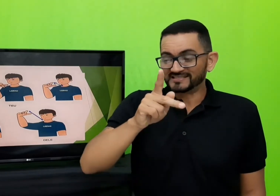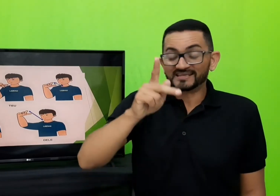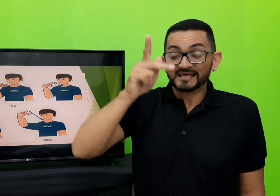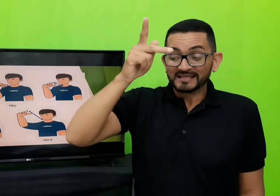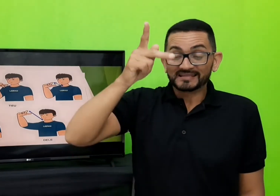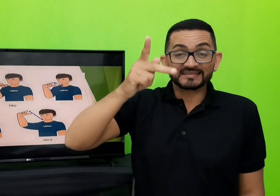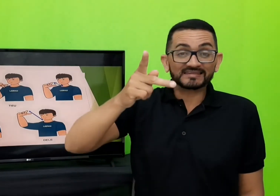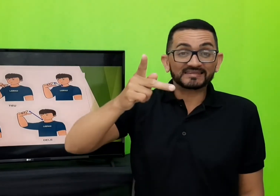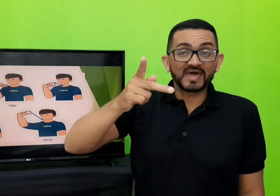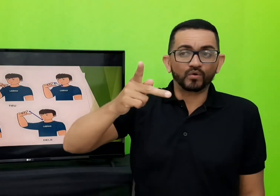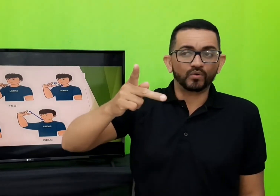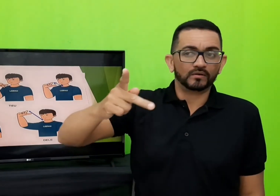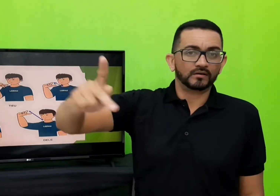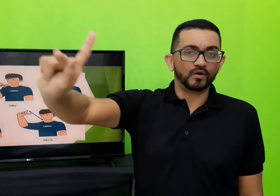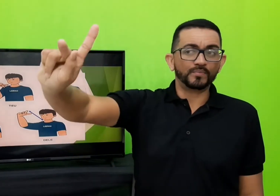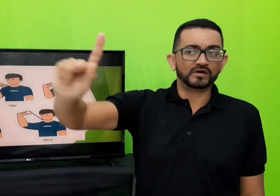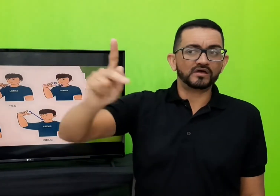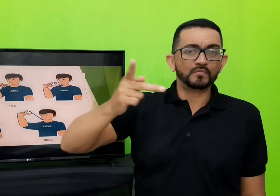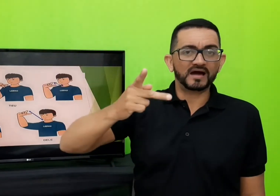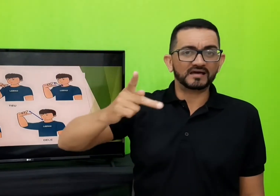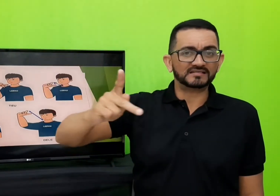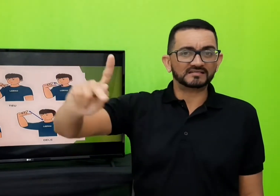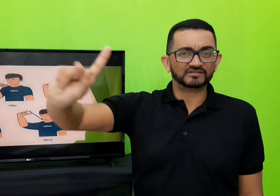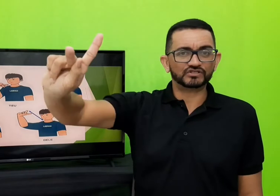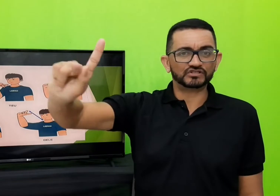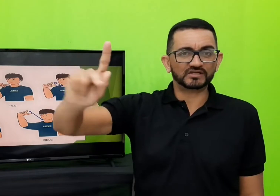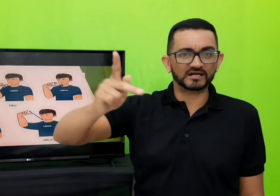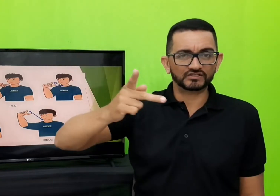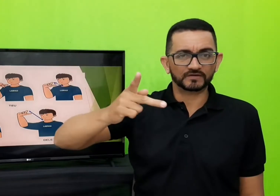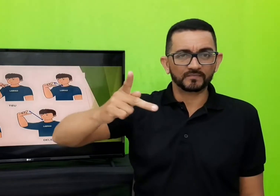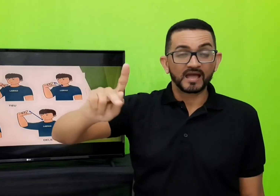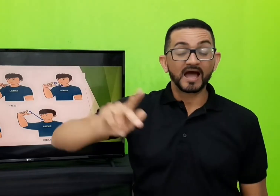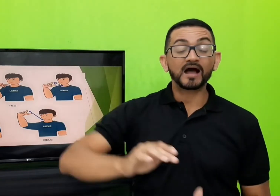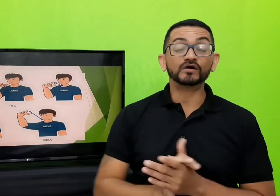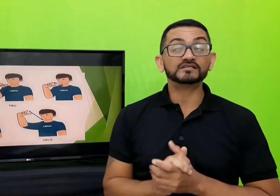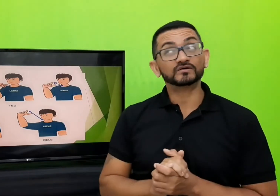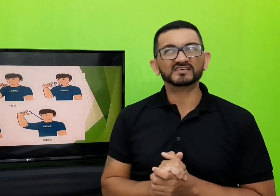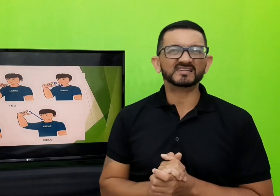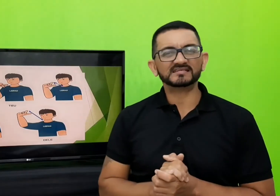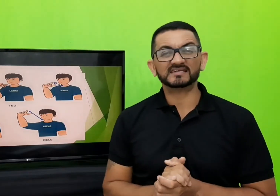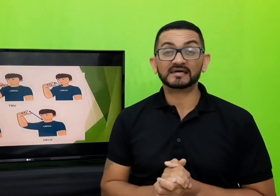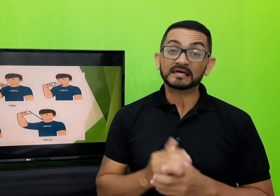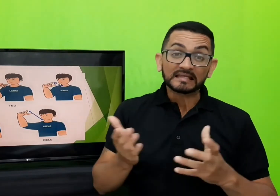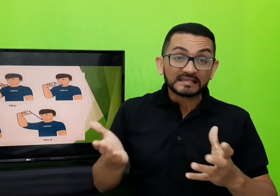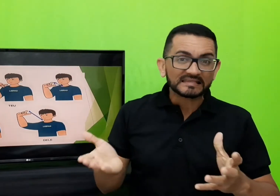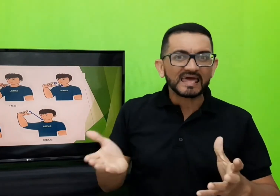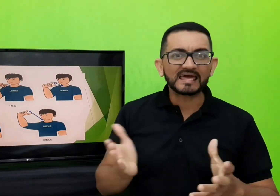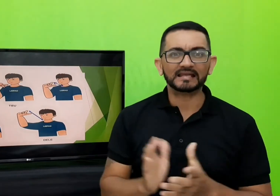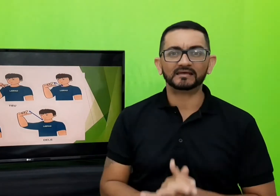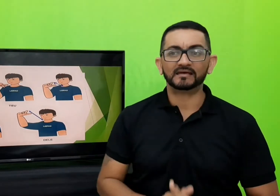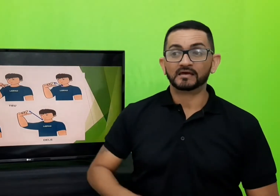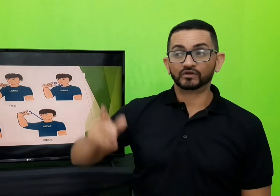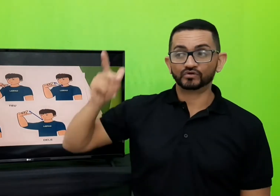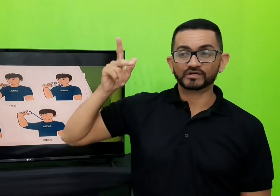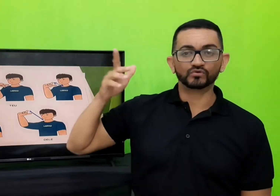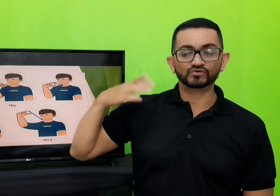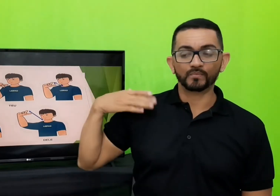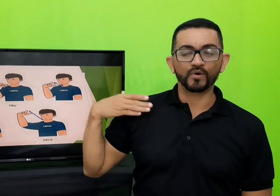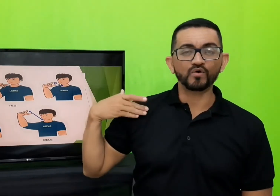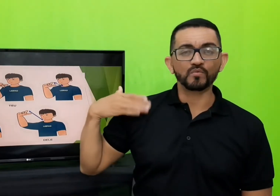dizer teu, é um pouquinho mais distante. Agora, se eu quiser dizer dele, então eu já uso um pouco